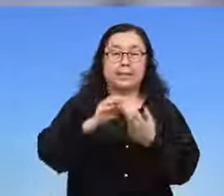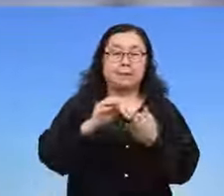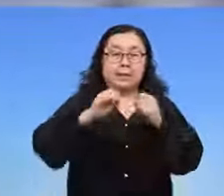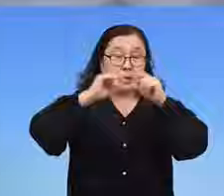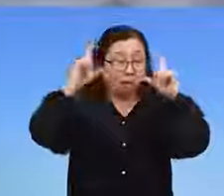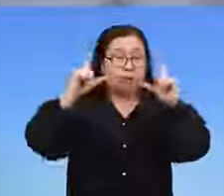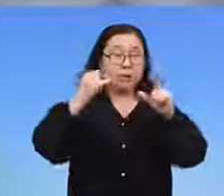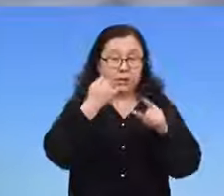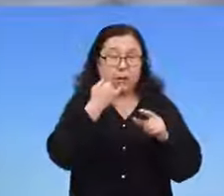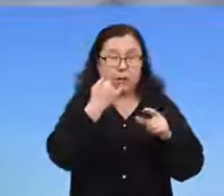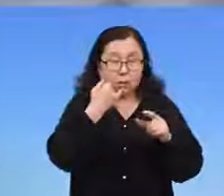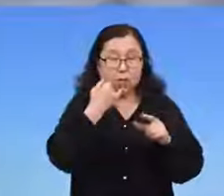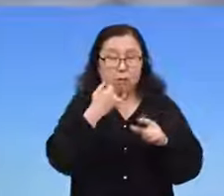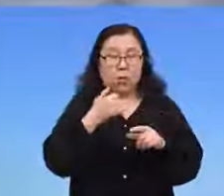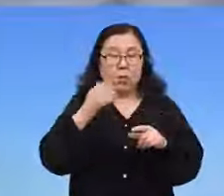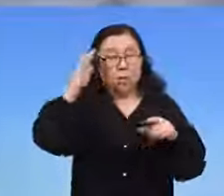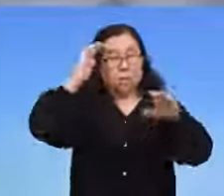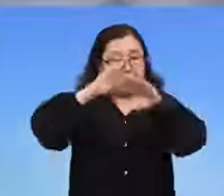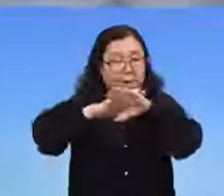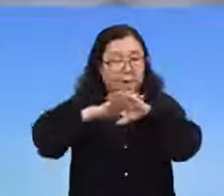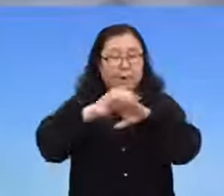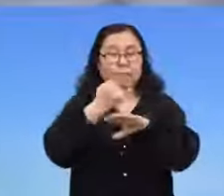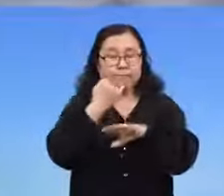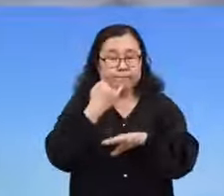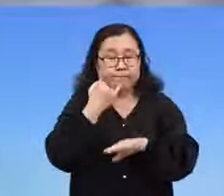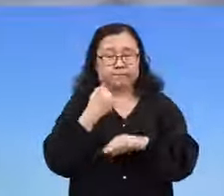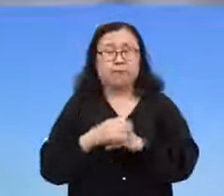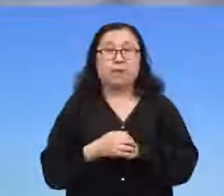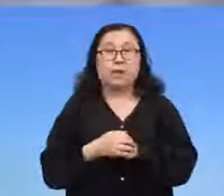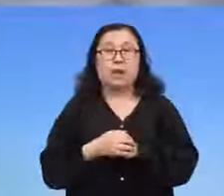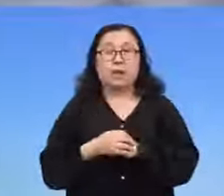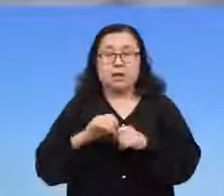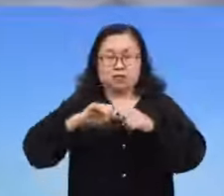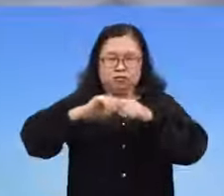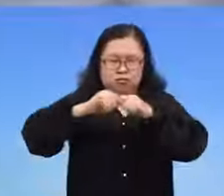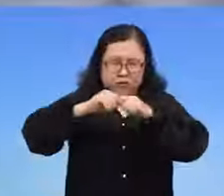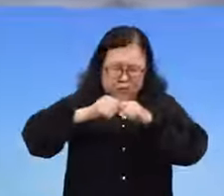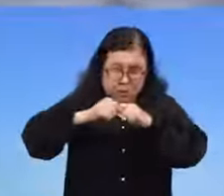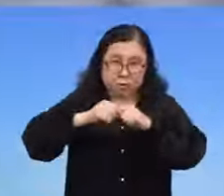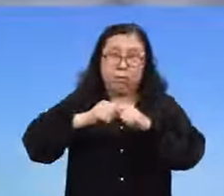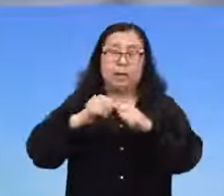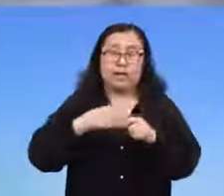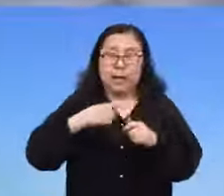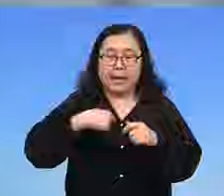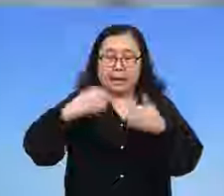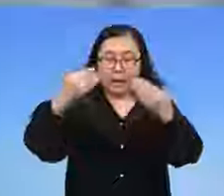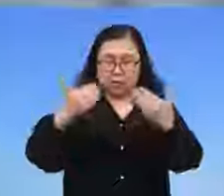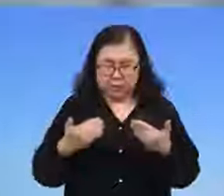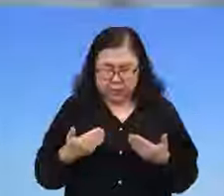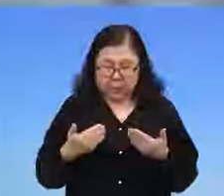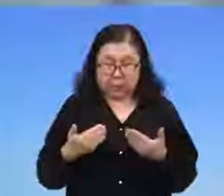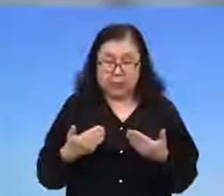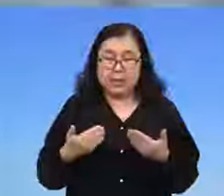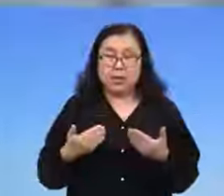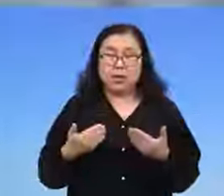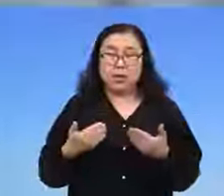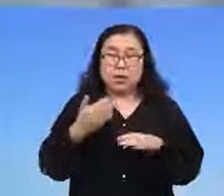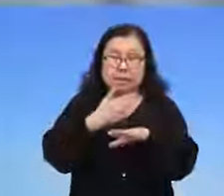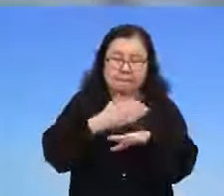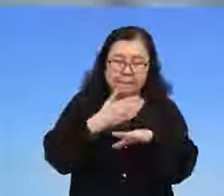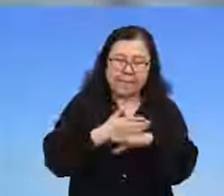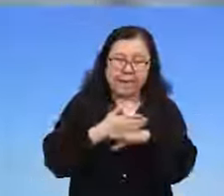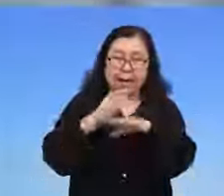아침에 일어나서 하셔도 되고 하루 일과를 마무리하셔도 되고, 구체적으로 하나님이 내게 주신 감사들, 사람으로 인하여